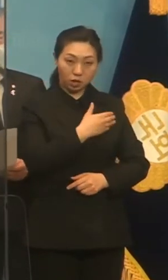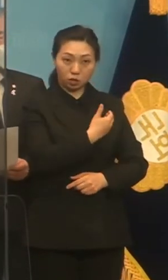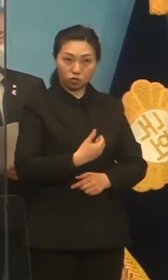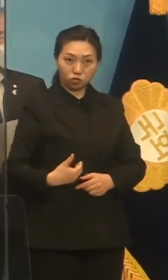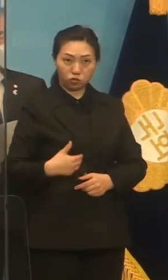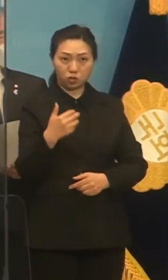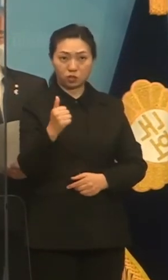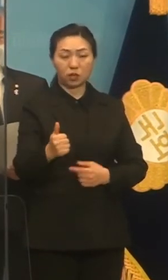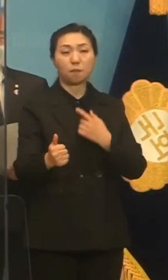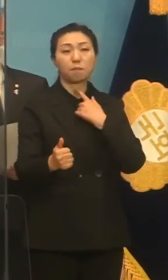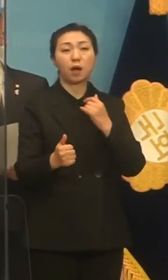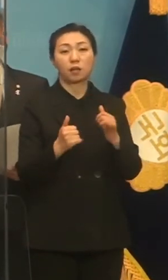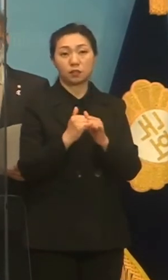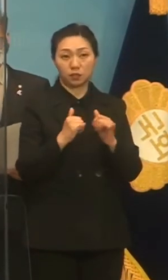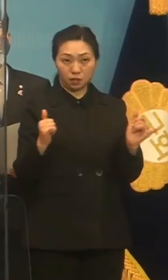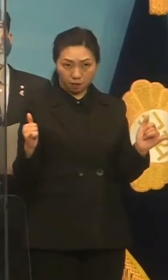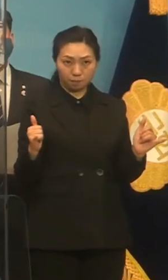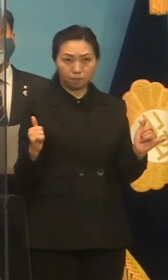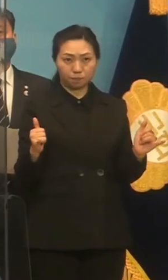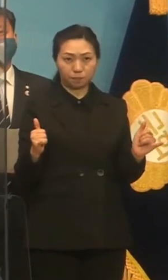여기 발생 디 아